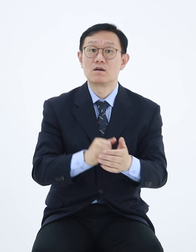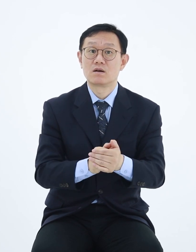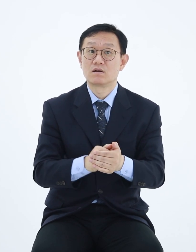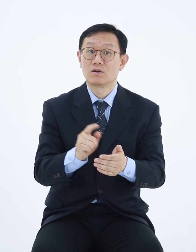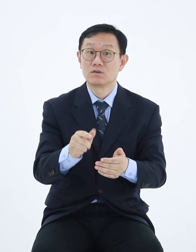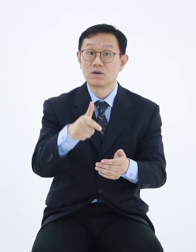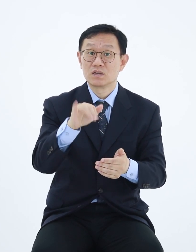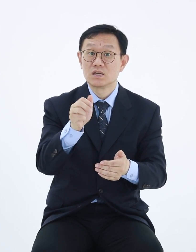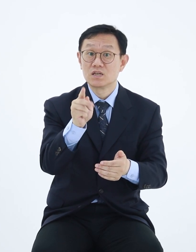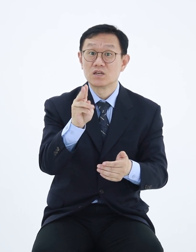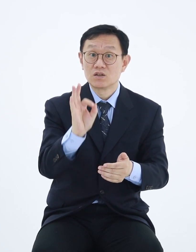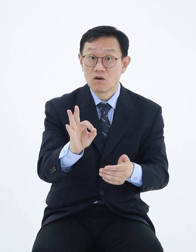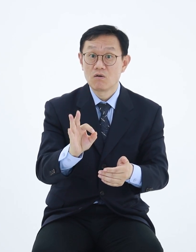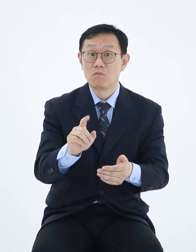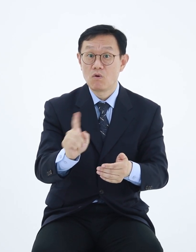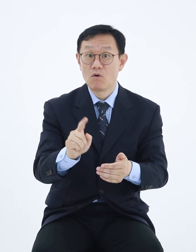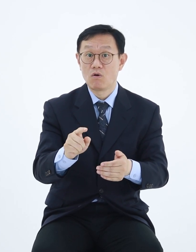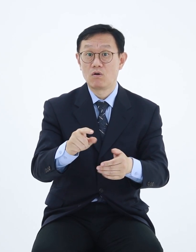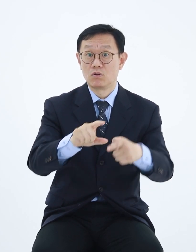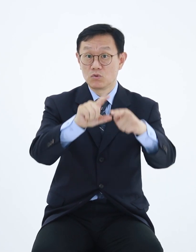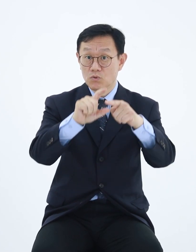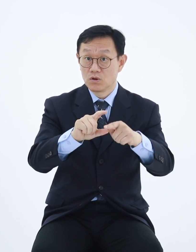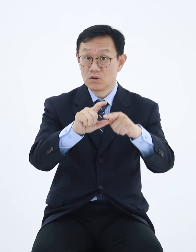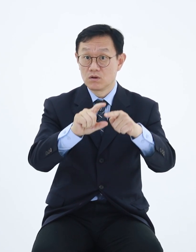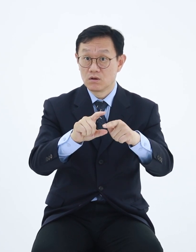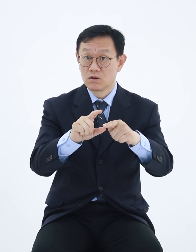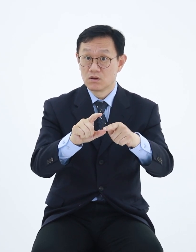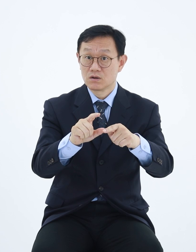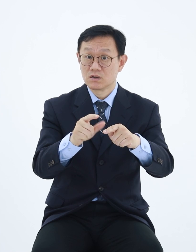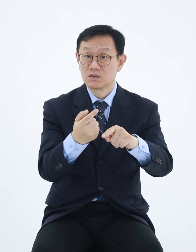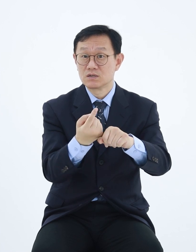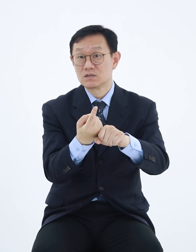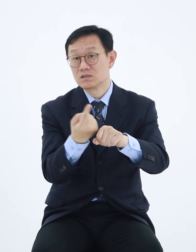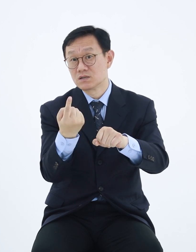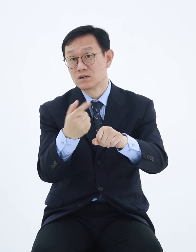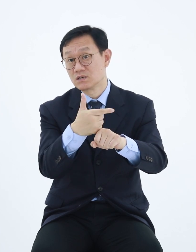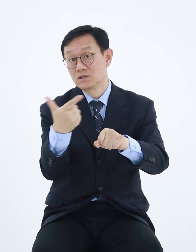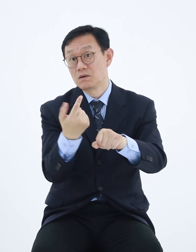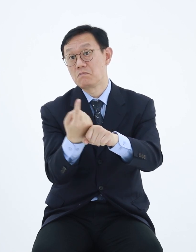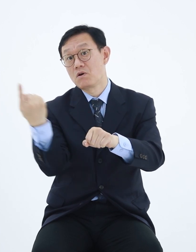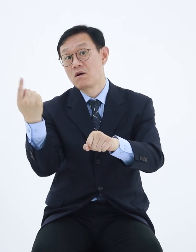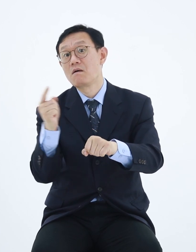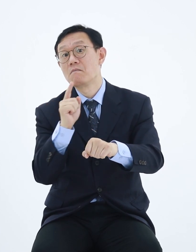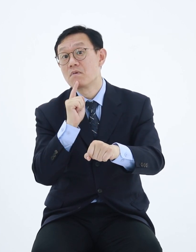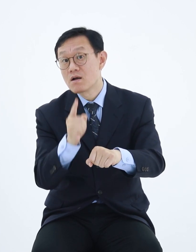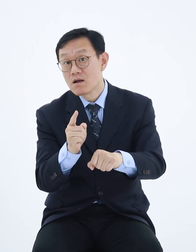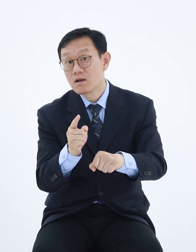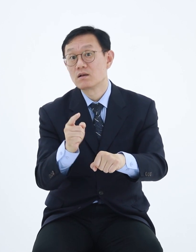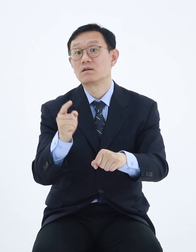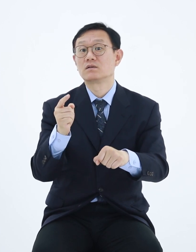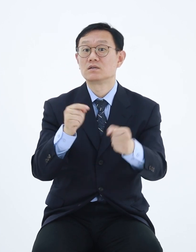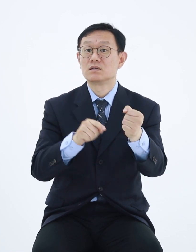기형은 설정된 통계적인 표준에서 크게 벗어난 것만을 가리키는 것으로 반드시 이런 의미로만 이용되어야